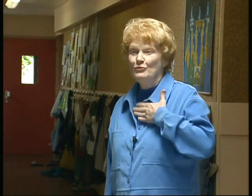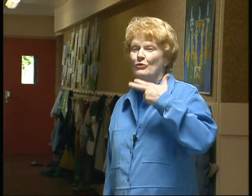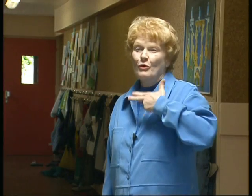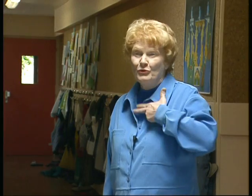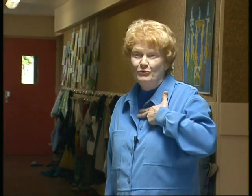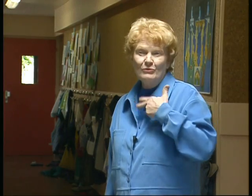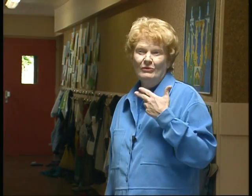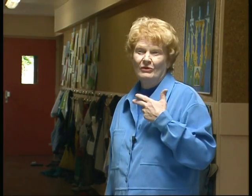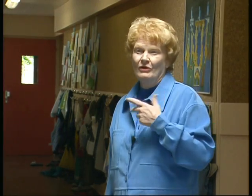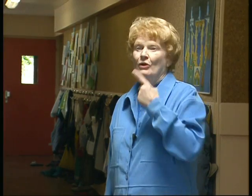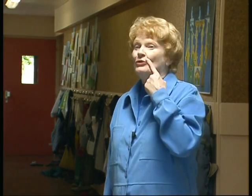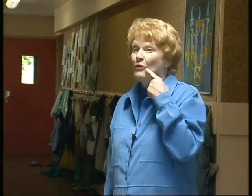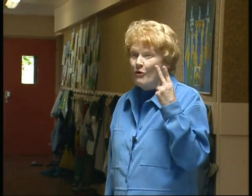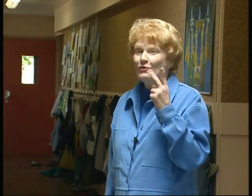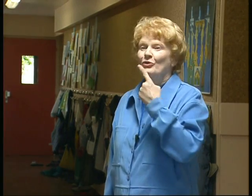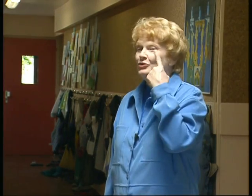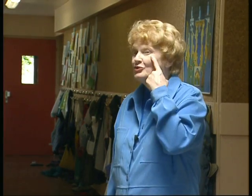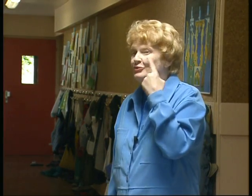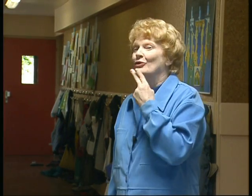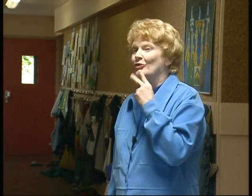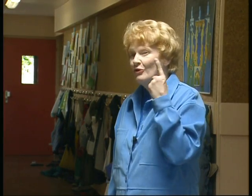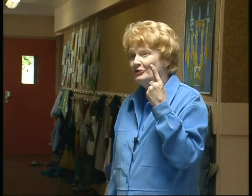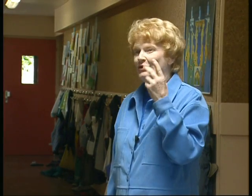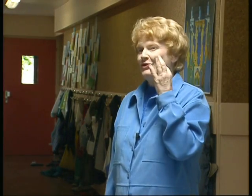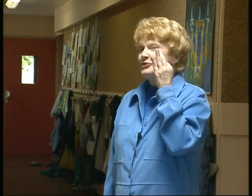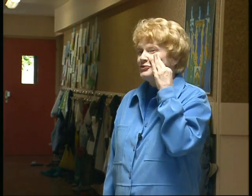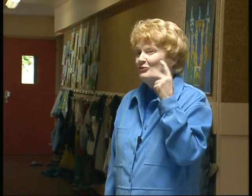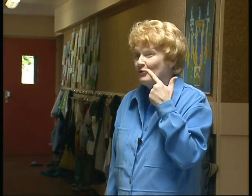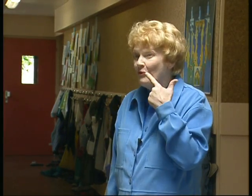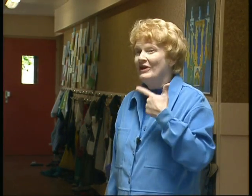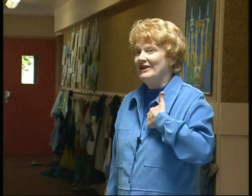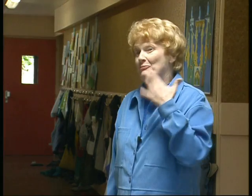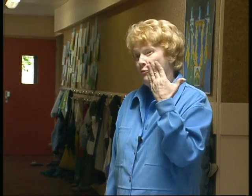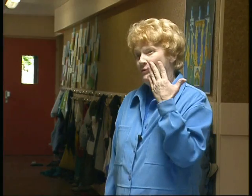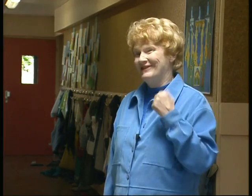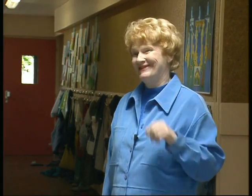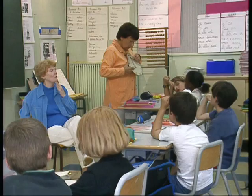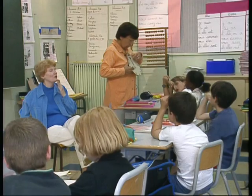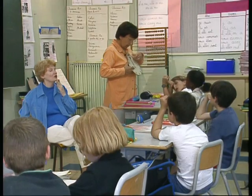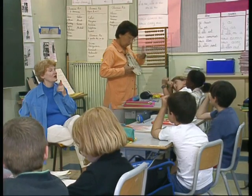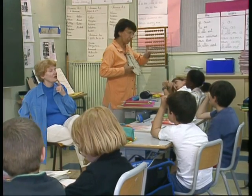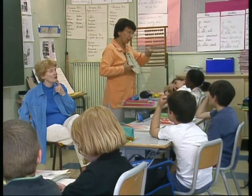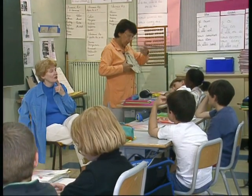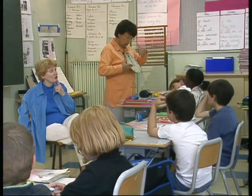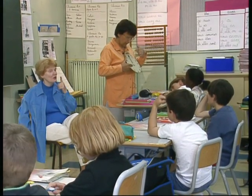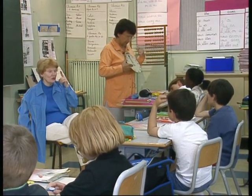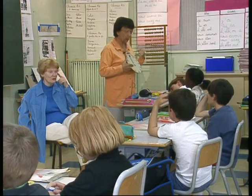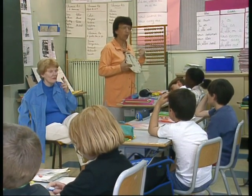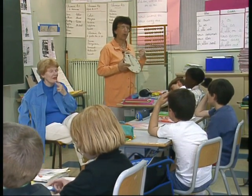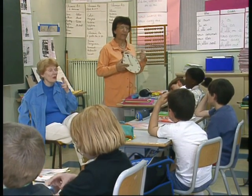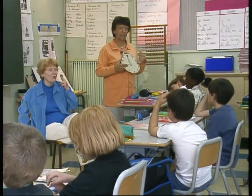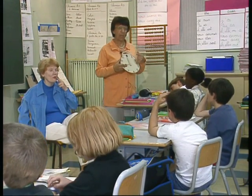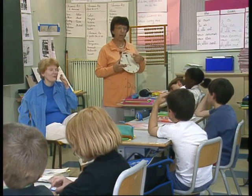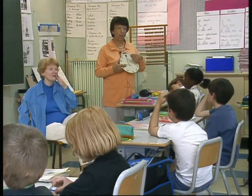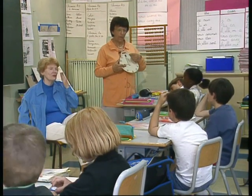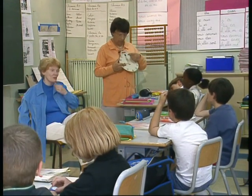mu, gu, donc je code selon les mots. Je vais continuer, je vais aller de